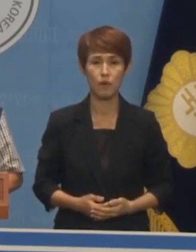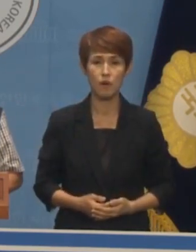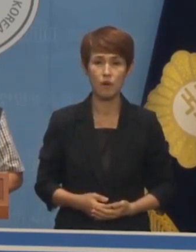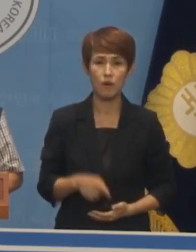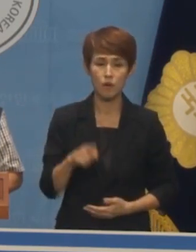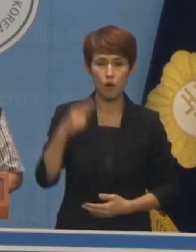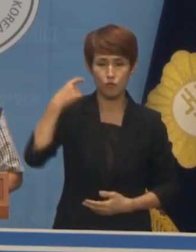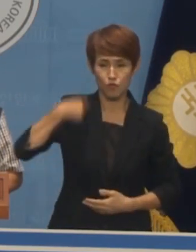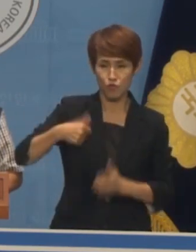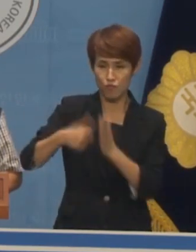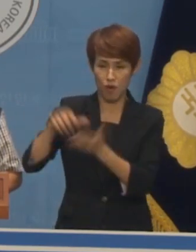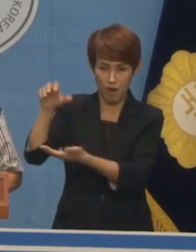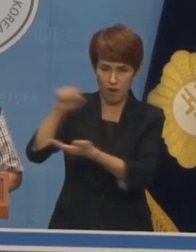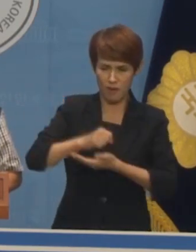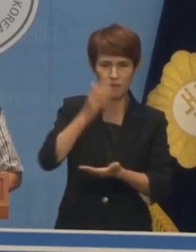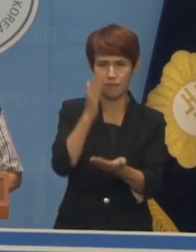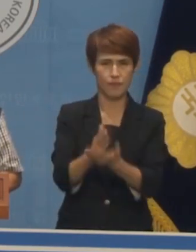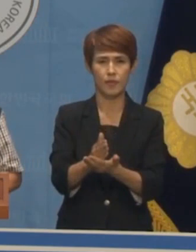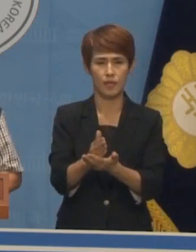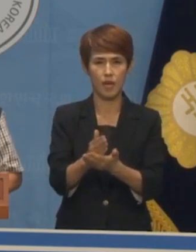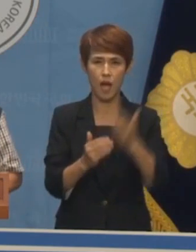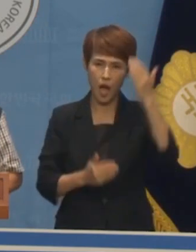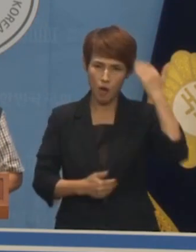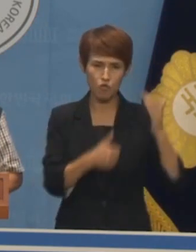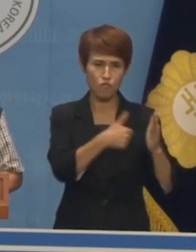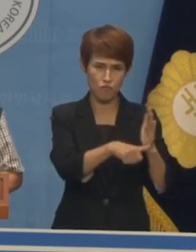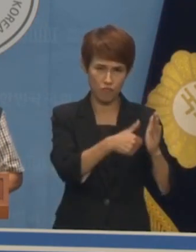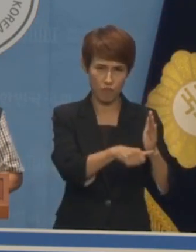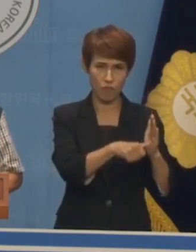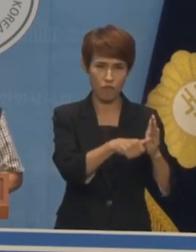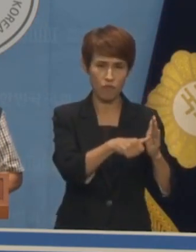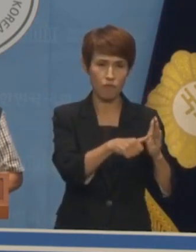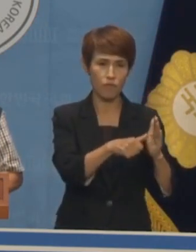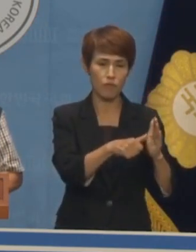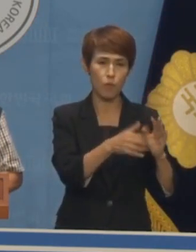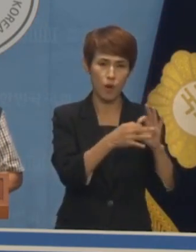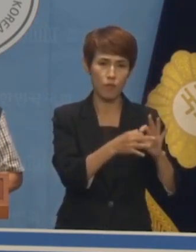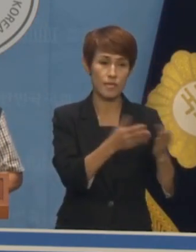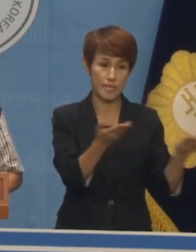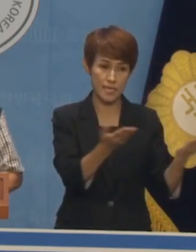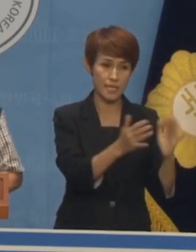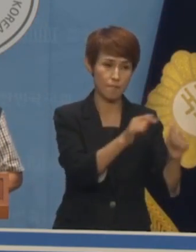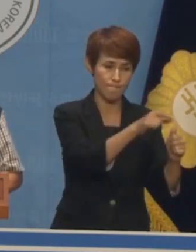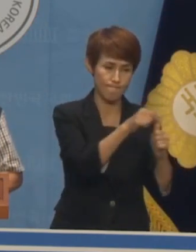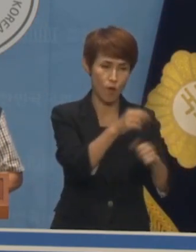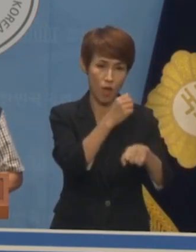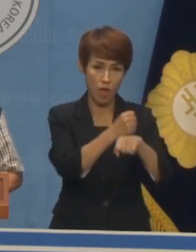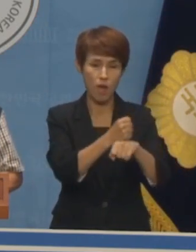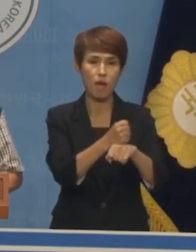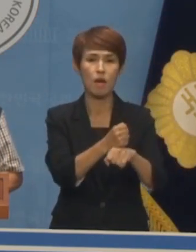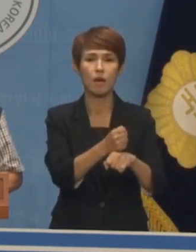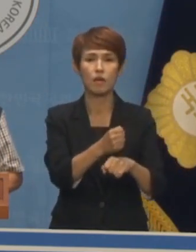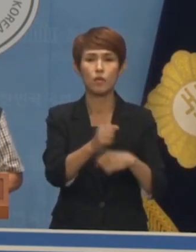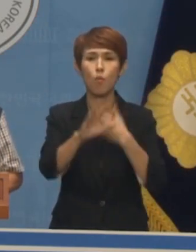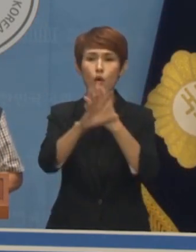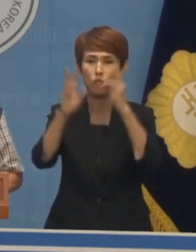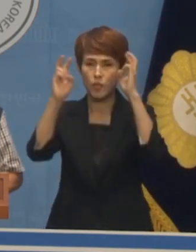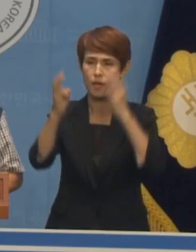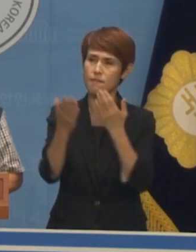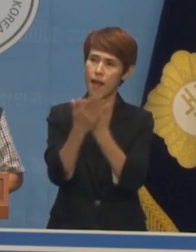중국산 부품 수입을 중단하고 한국 부품사의 인원총문과 설비 확충을 외국 기업에